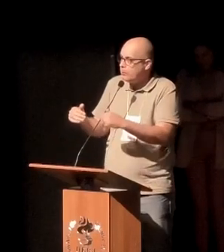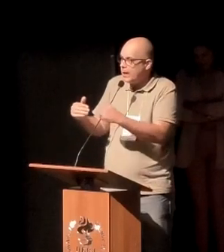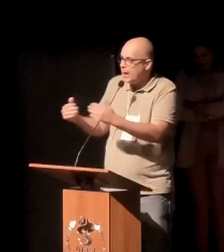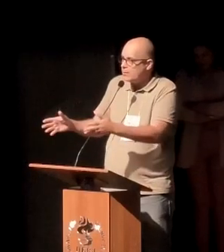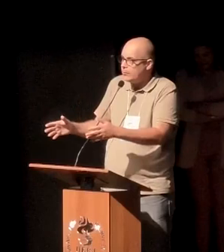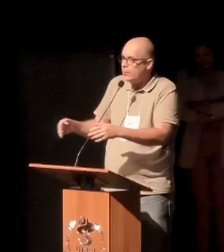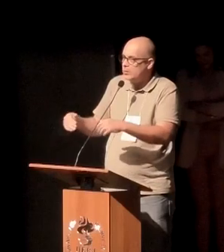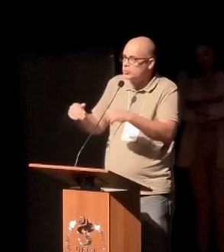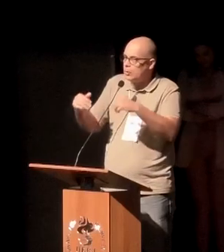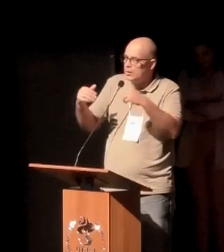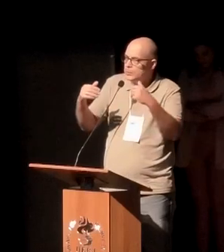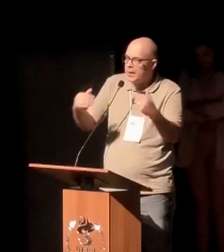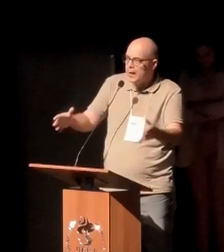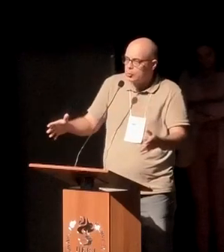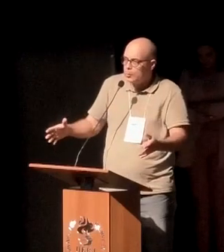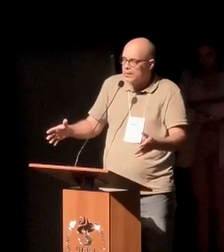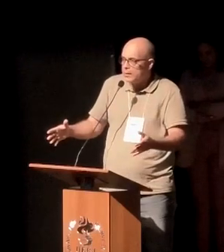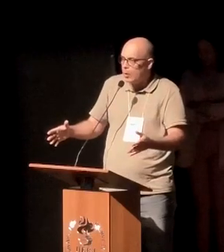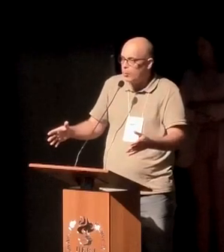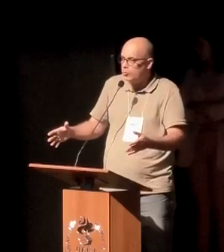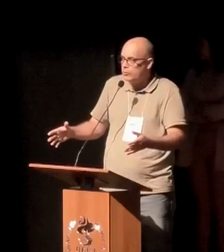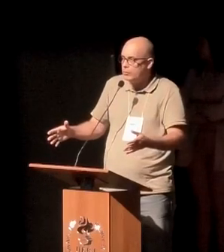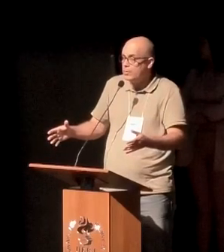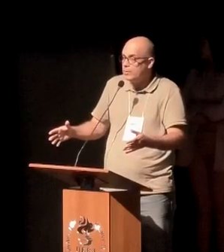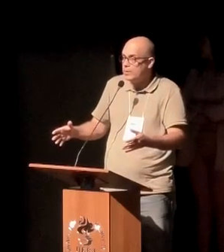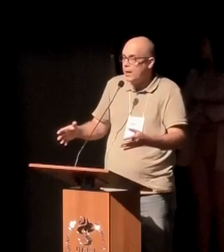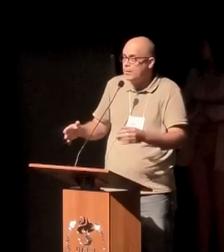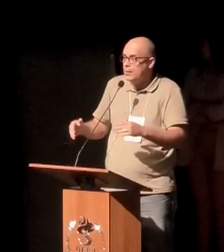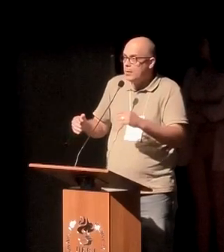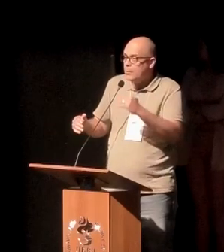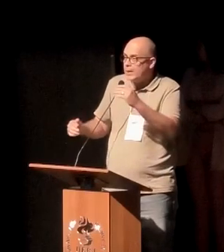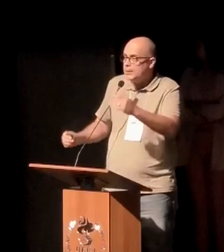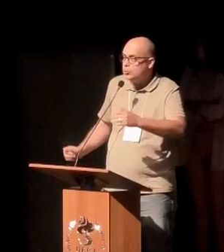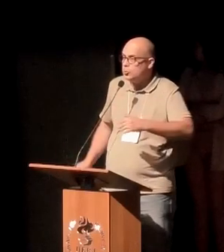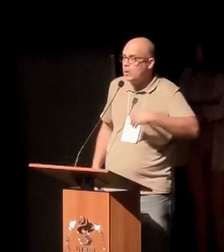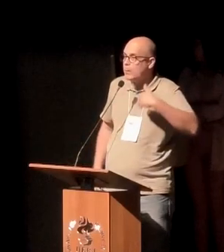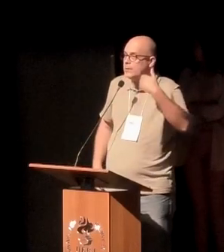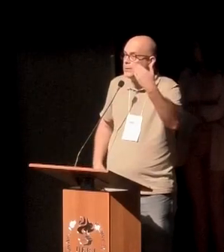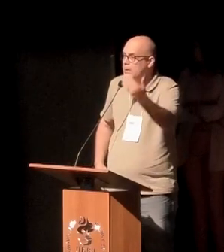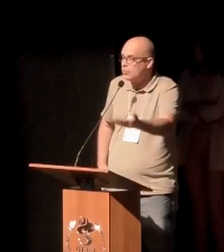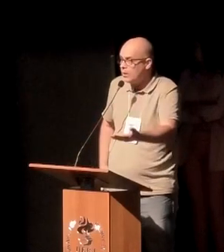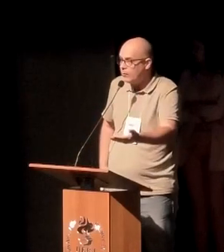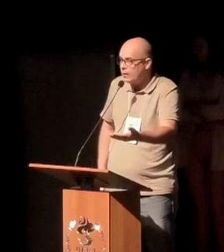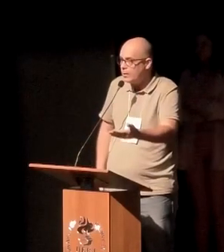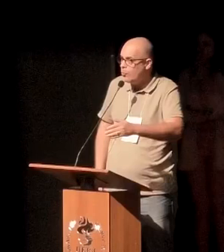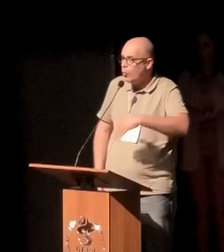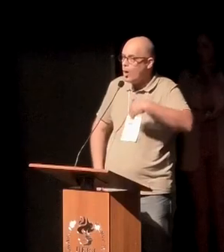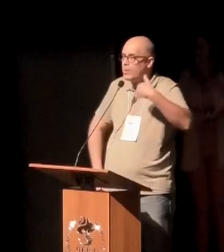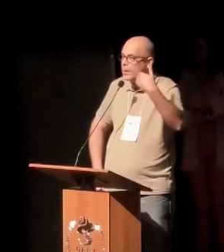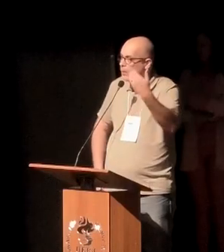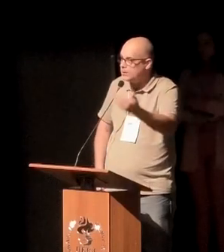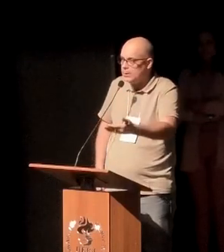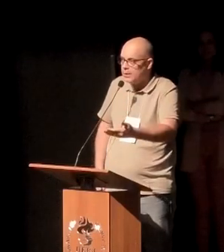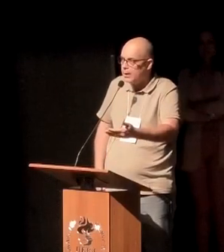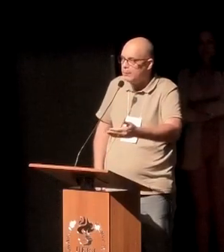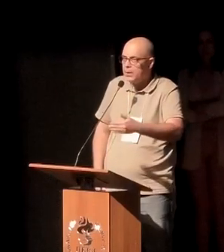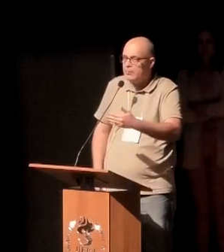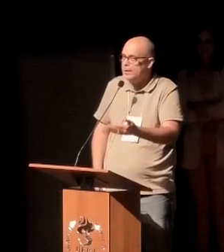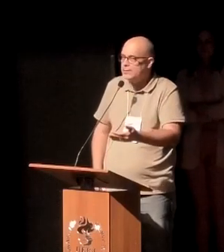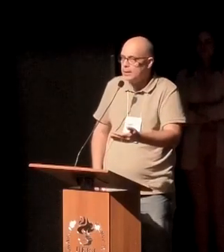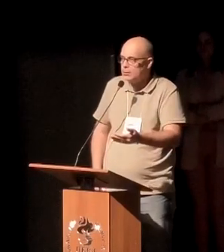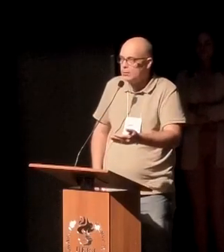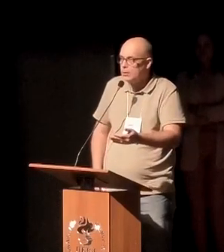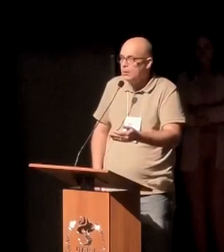pegar as informações pegar todo o material possível que vocês quiserem mas isso tudo a partir de segunda-feira não cobrem a partir de amanhã